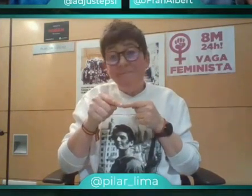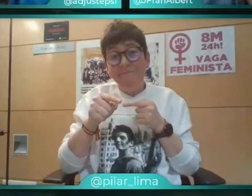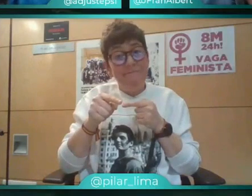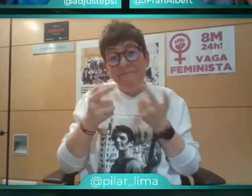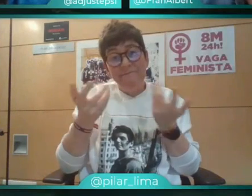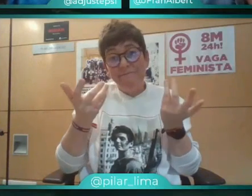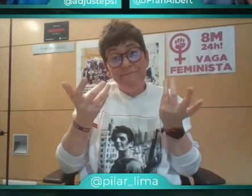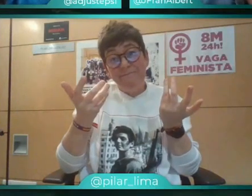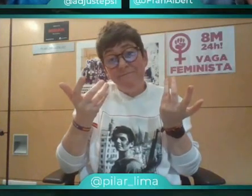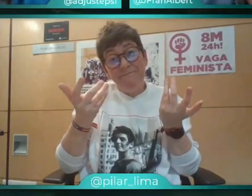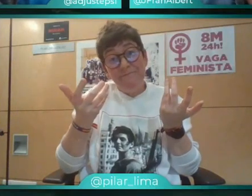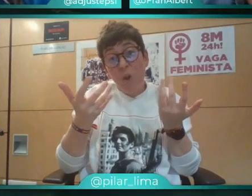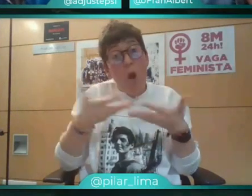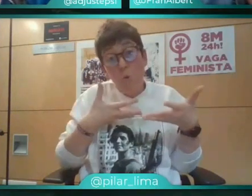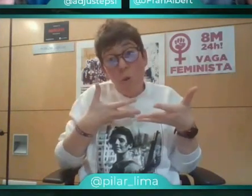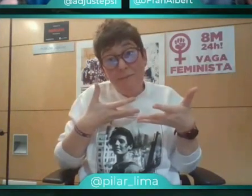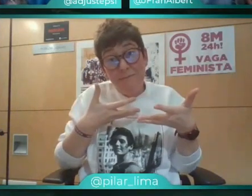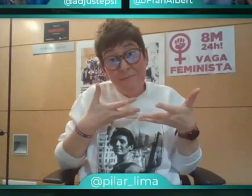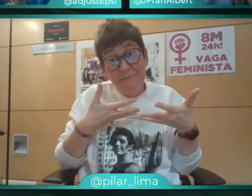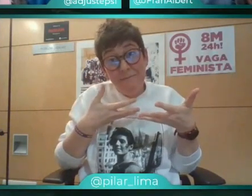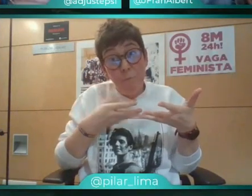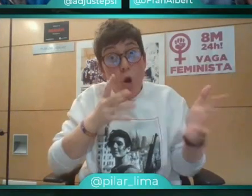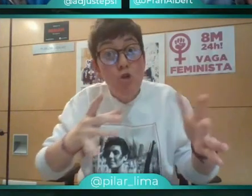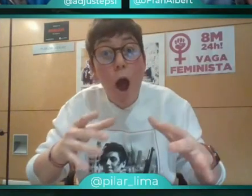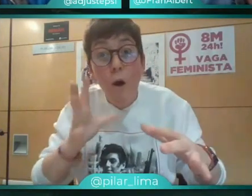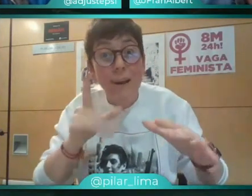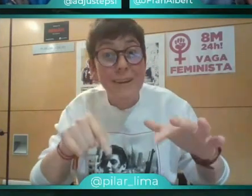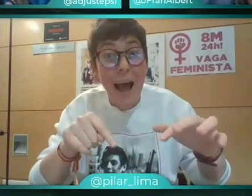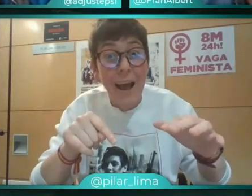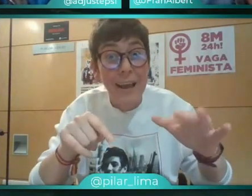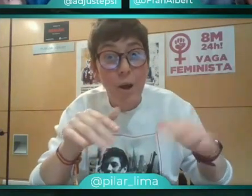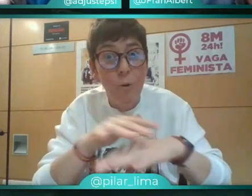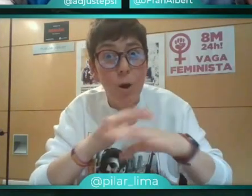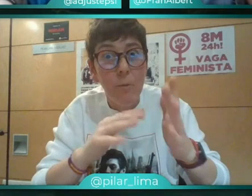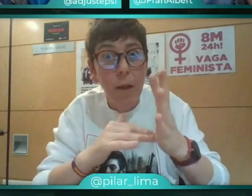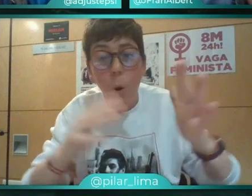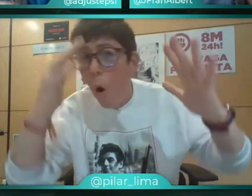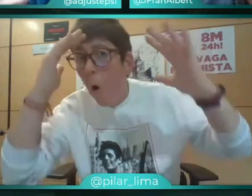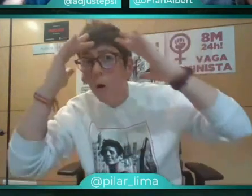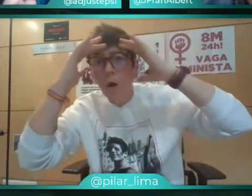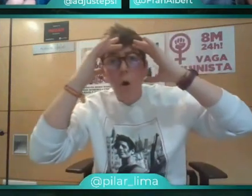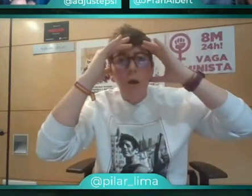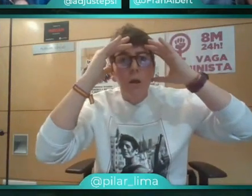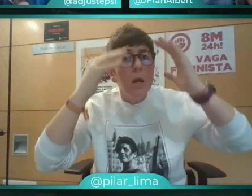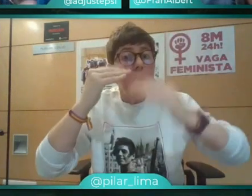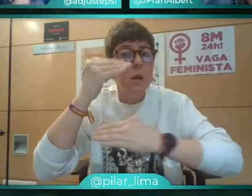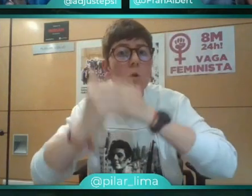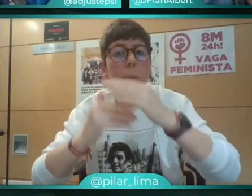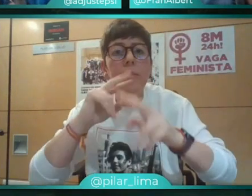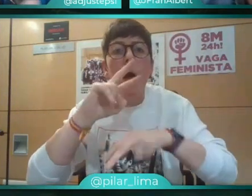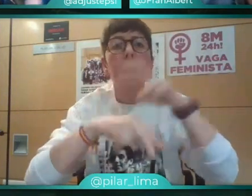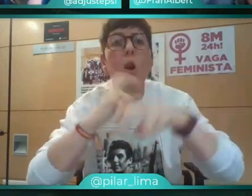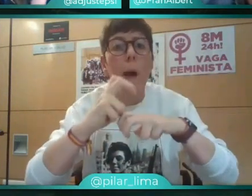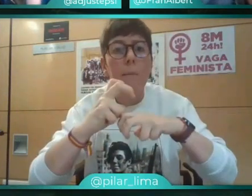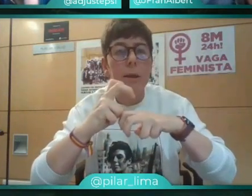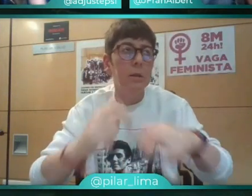y esto no esto Esto no ayuda por eso ahora aquí el gobierno valenciano es